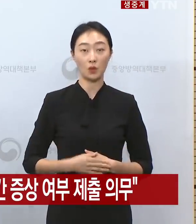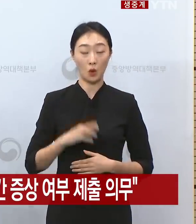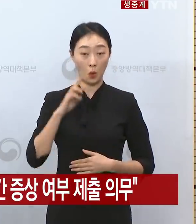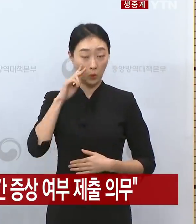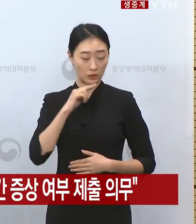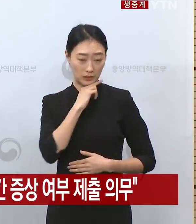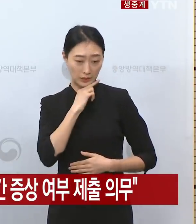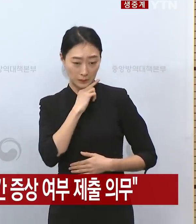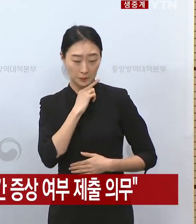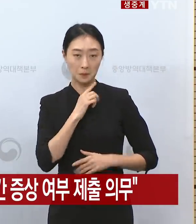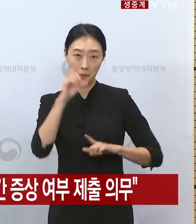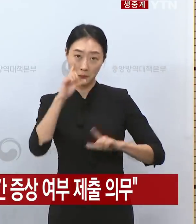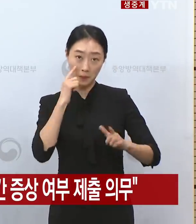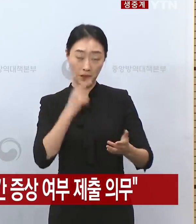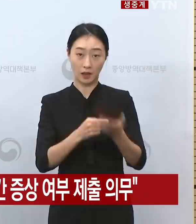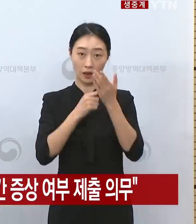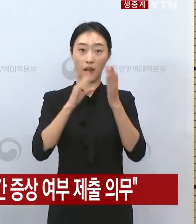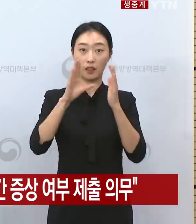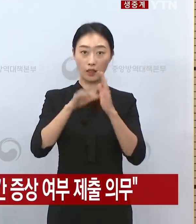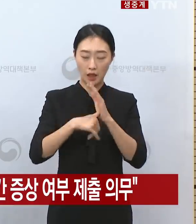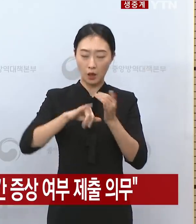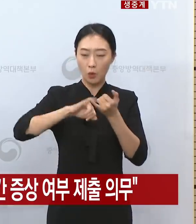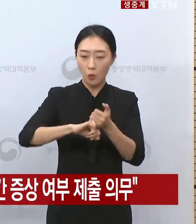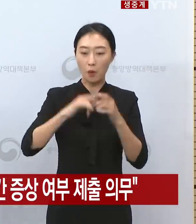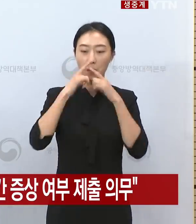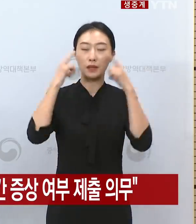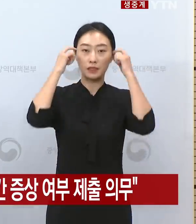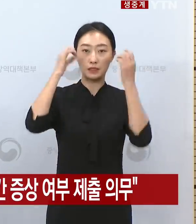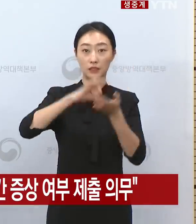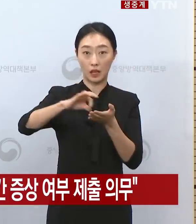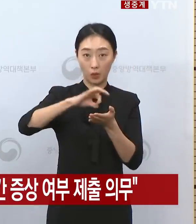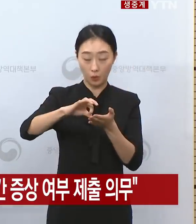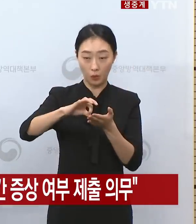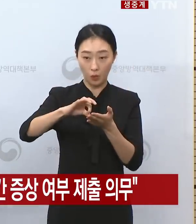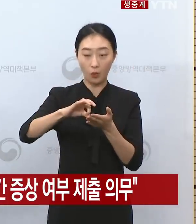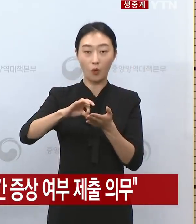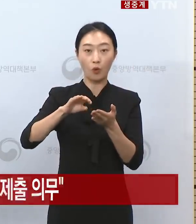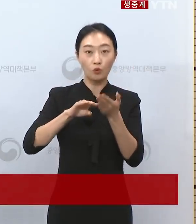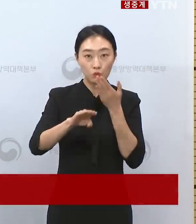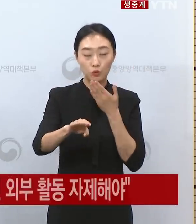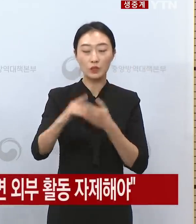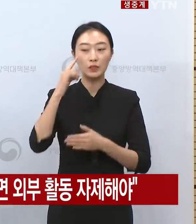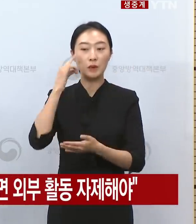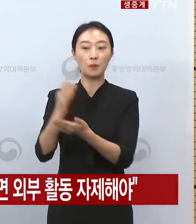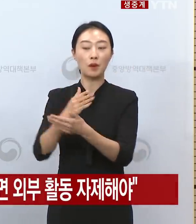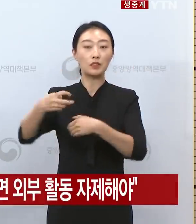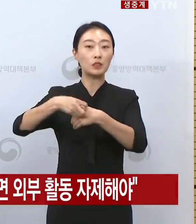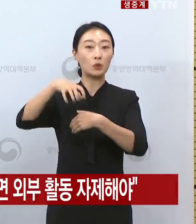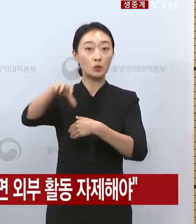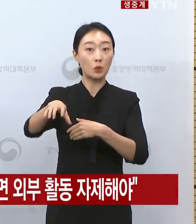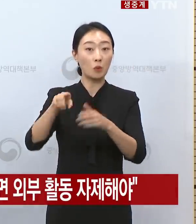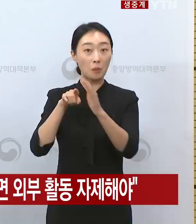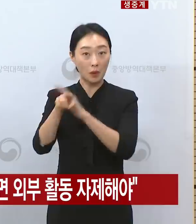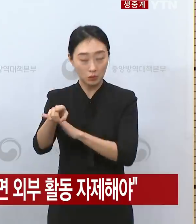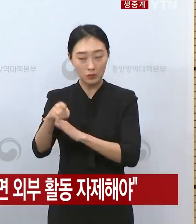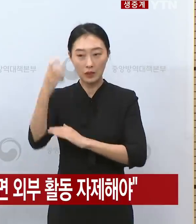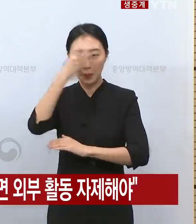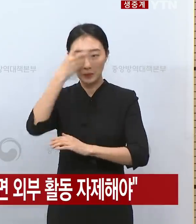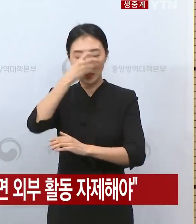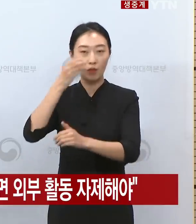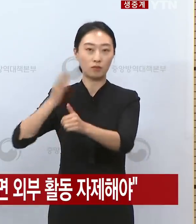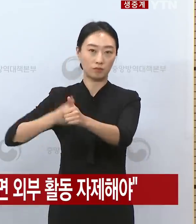증상이 발생할 경우에는 반드시 마스크를 착용하고 선별진료소에 방문하여 진료해 주실